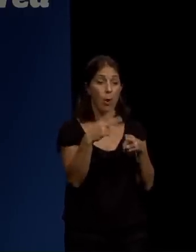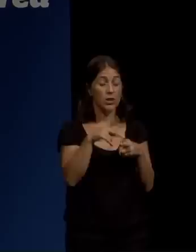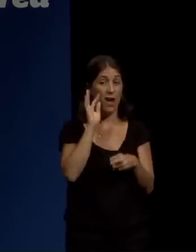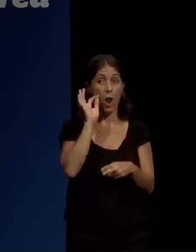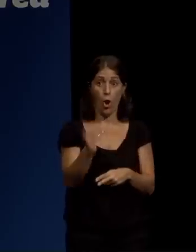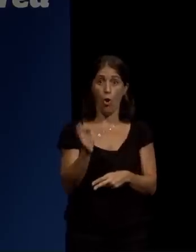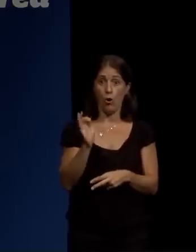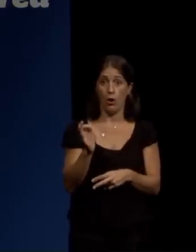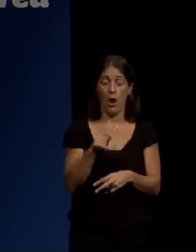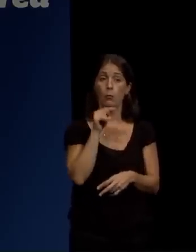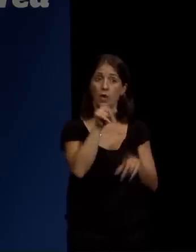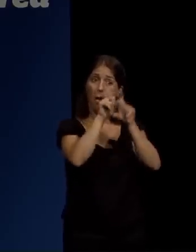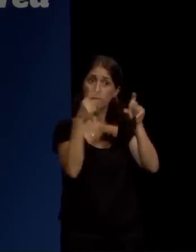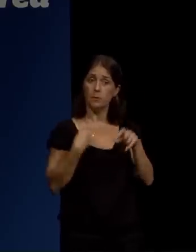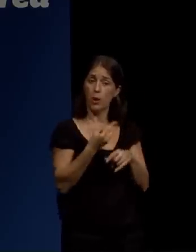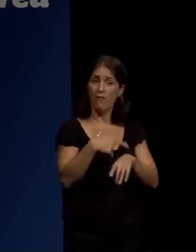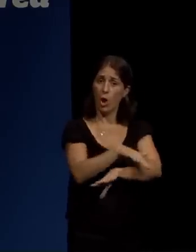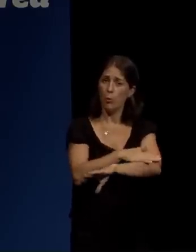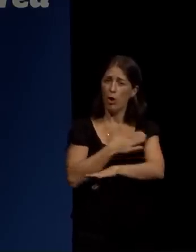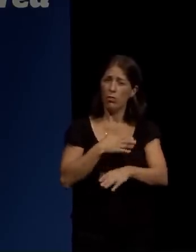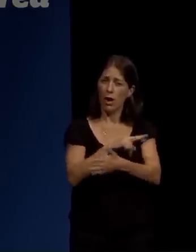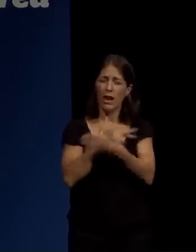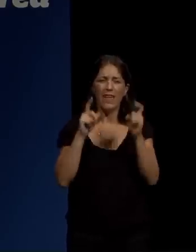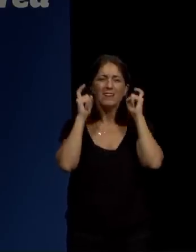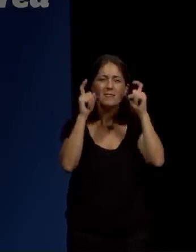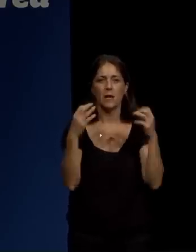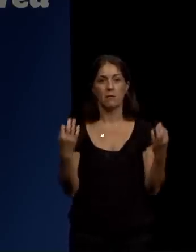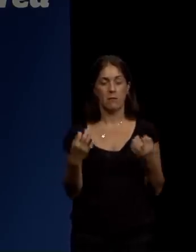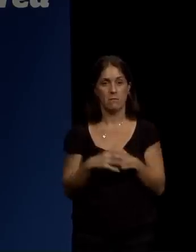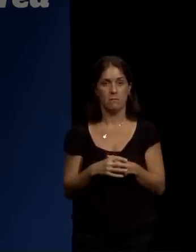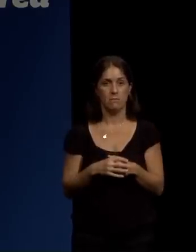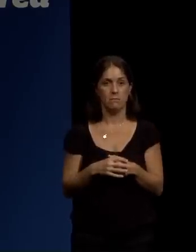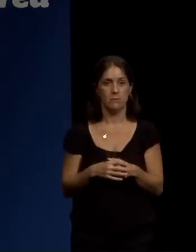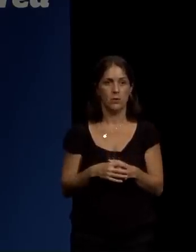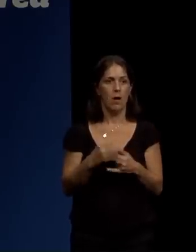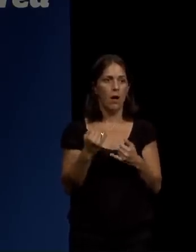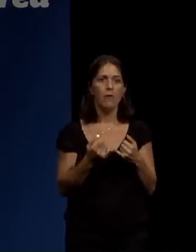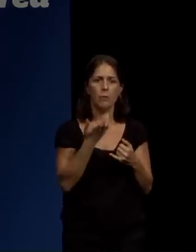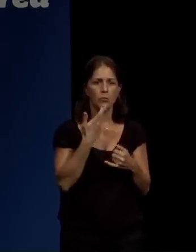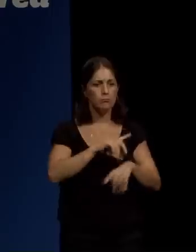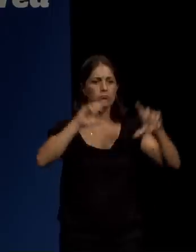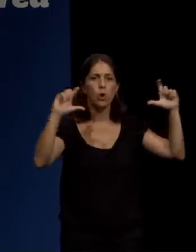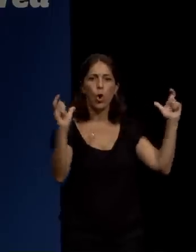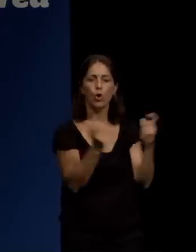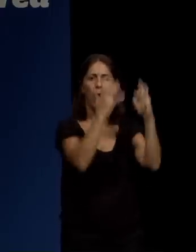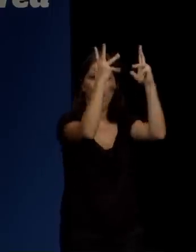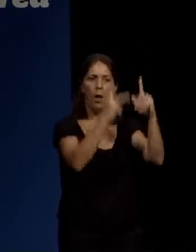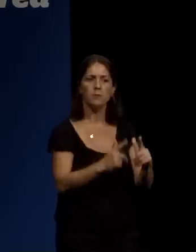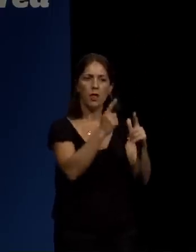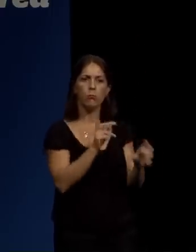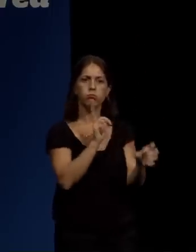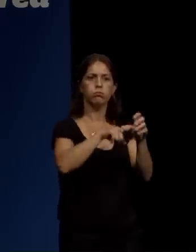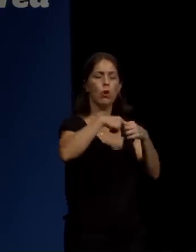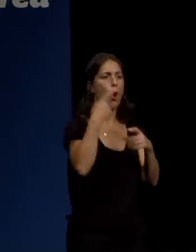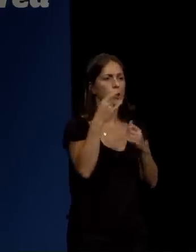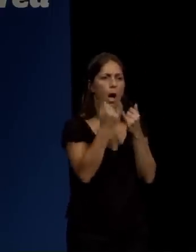con relación a Navantia por parte dun goberno galego é intentar negociar, entrar no Consello de Administración para poder intervir tamén na súa